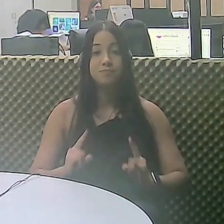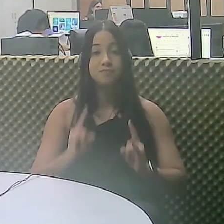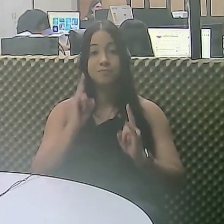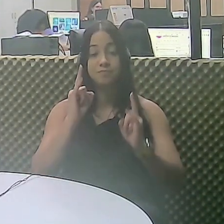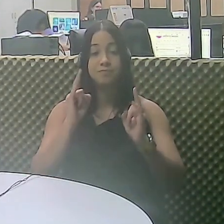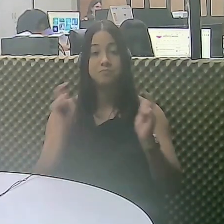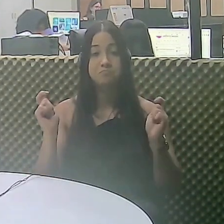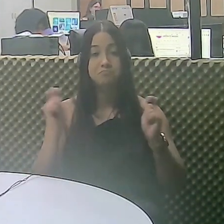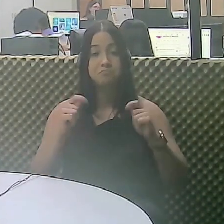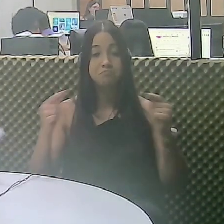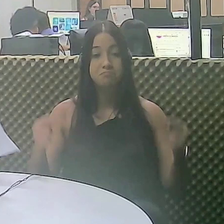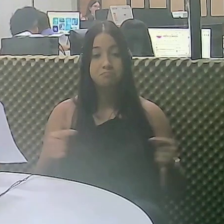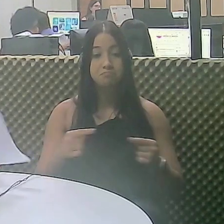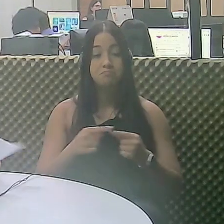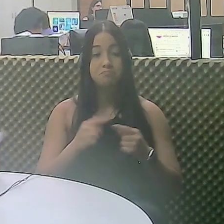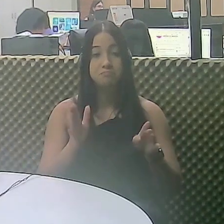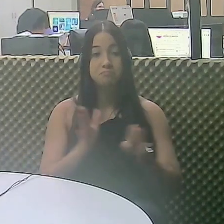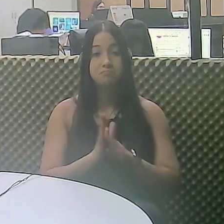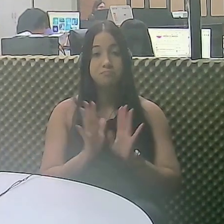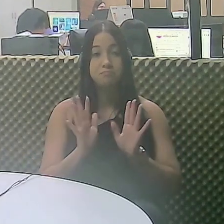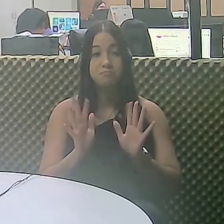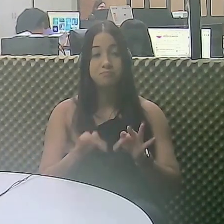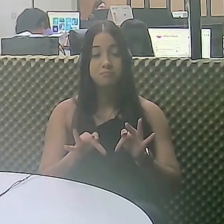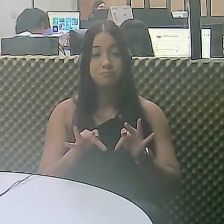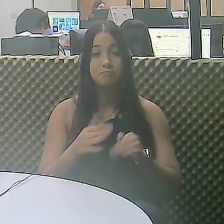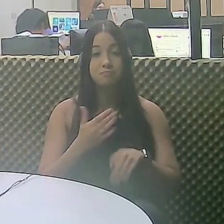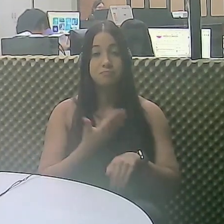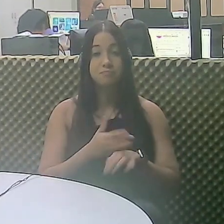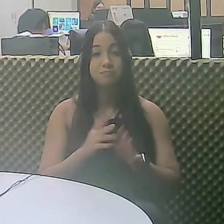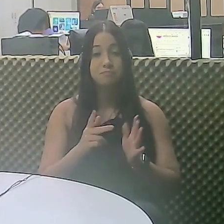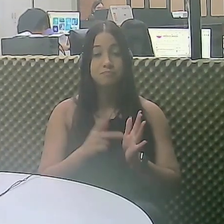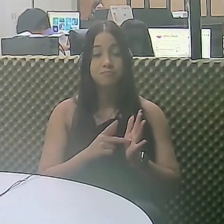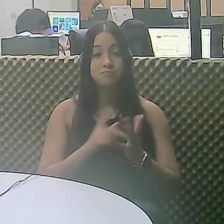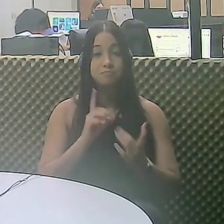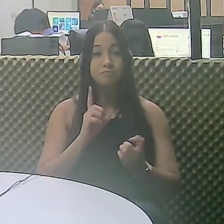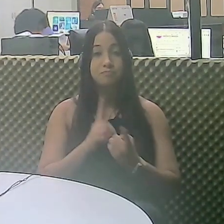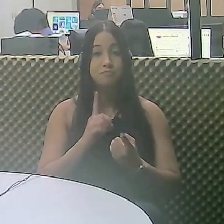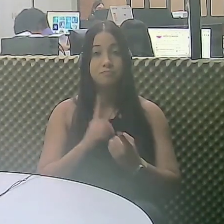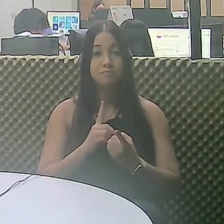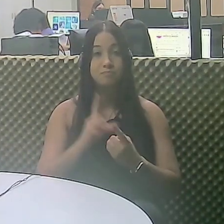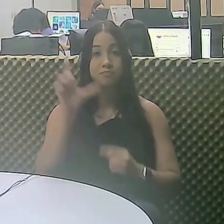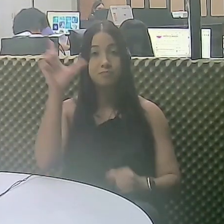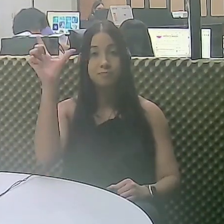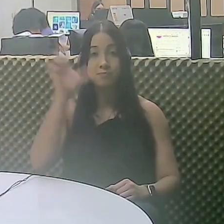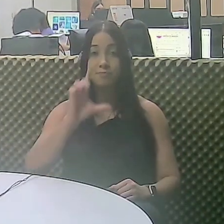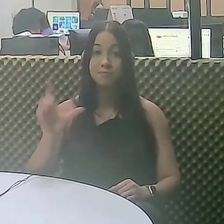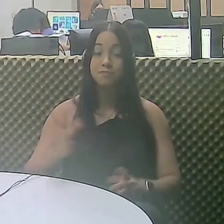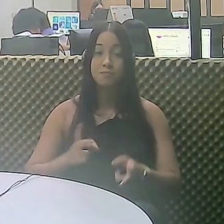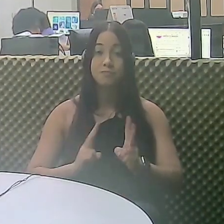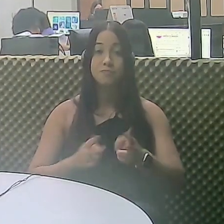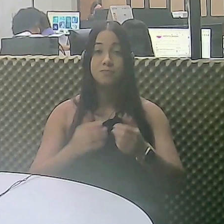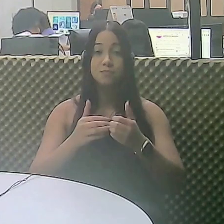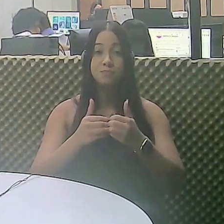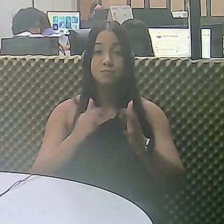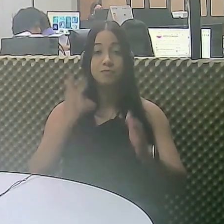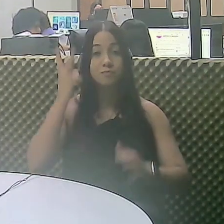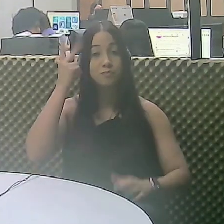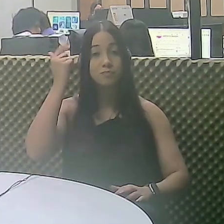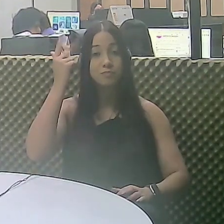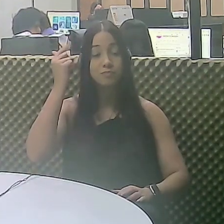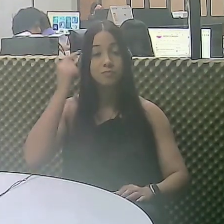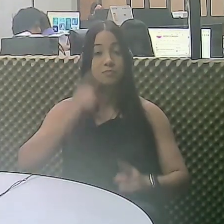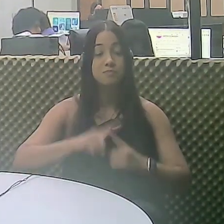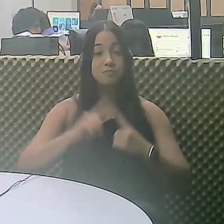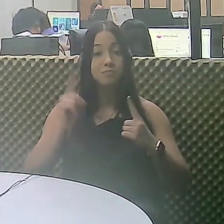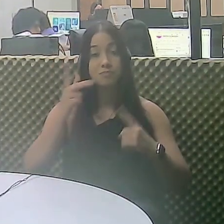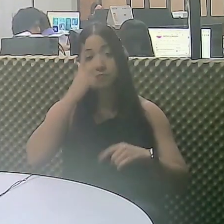mais eficientemente até a sua finalização na prática o pronto atendimento da lisot Continuará funcionando normalmente mas